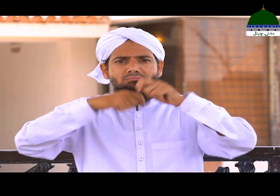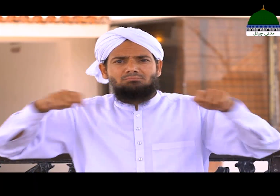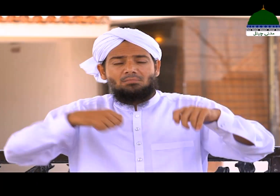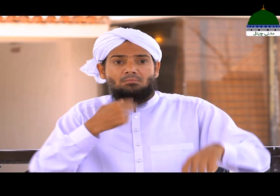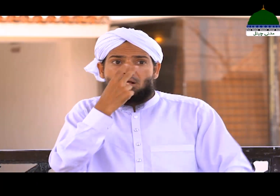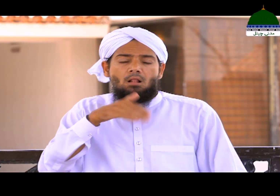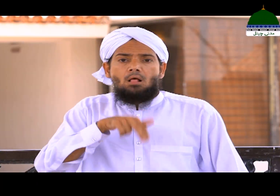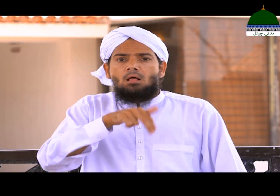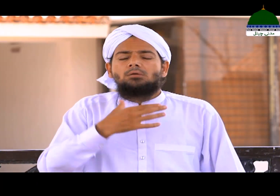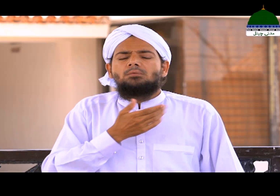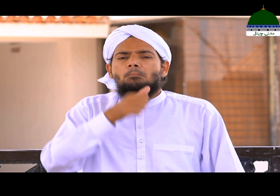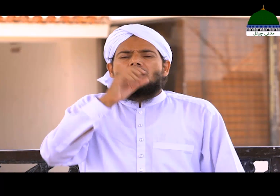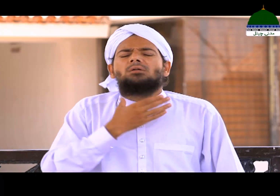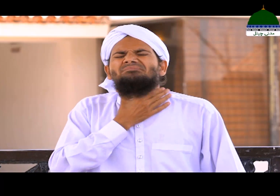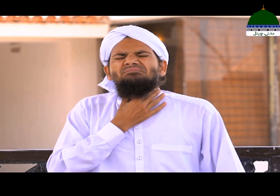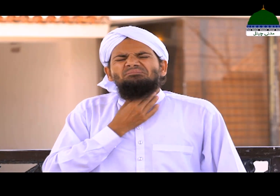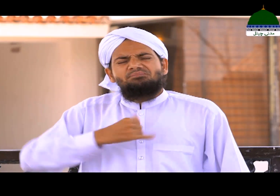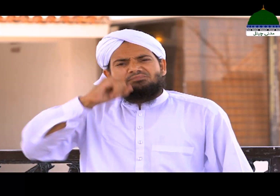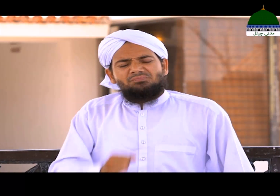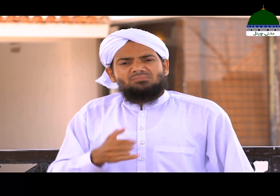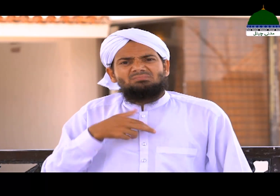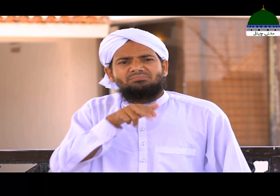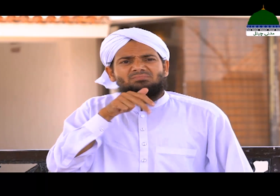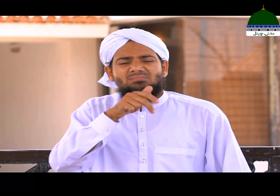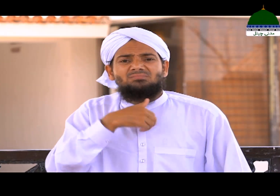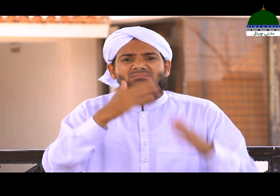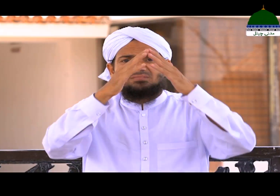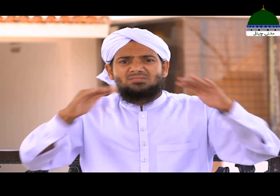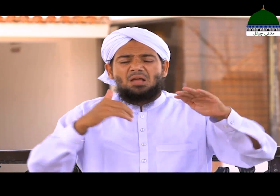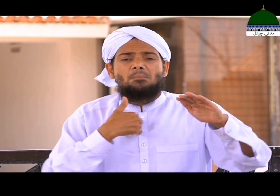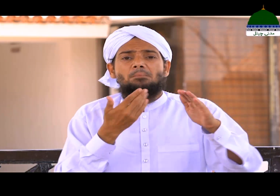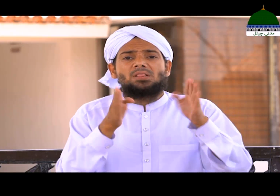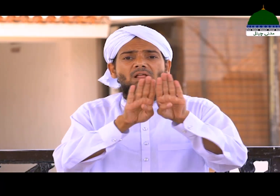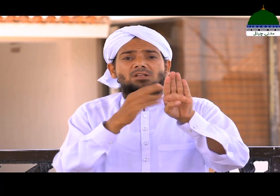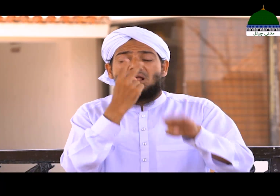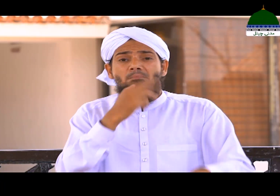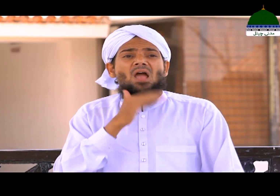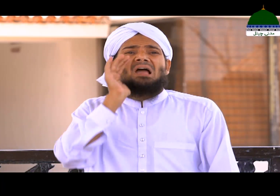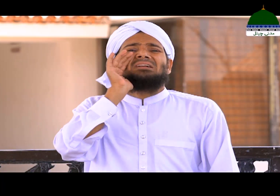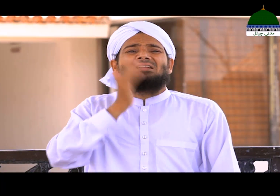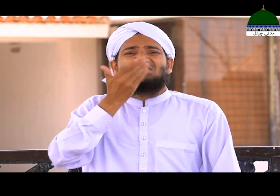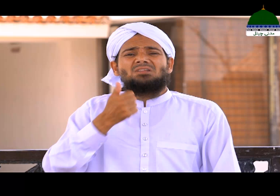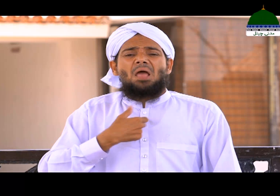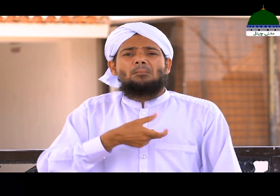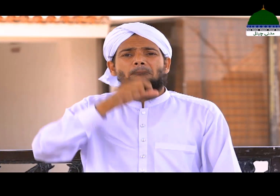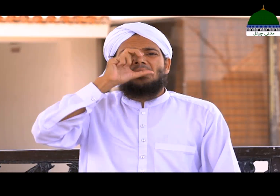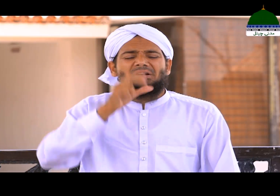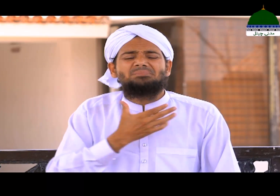آیا۔ میں شدت پیاس سے نڈال ہو چکا تھا، لہٰذا خیمے کے دروازے پر کھڑے ہو کر میں نے صدا لگائی،